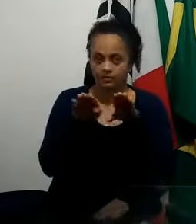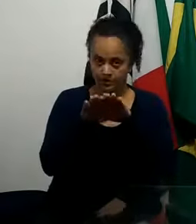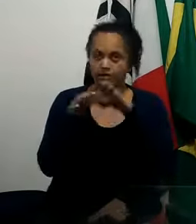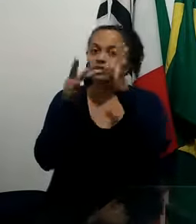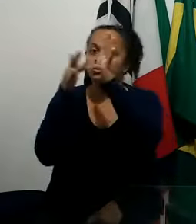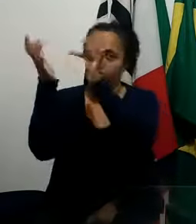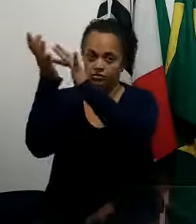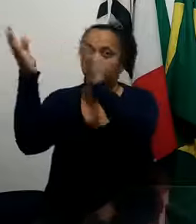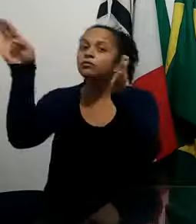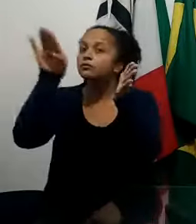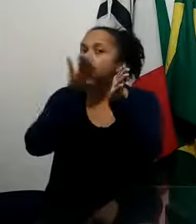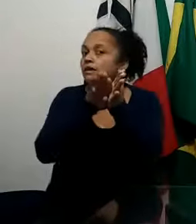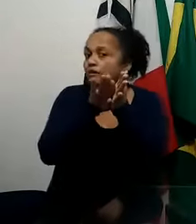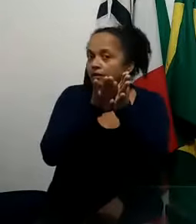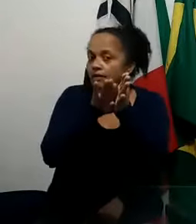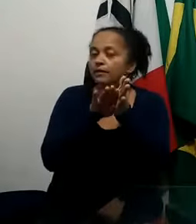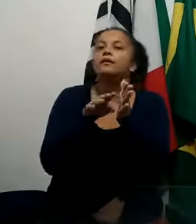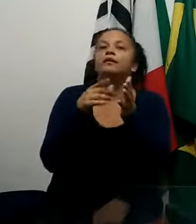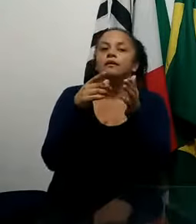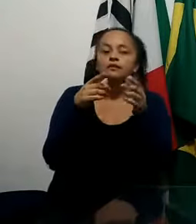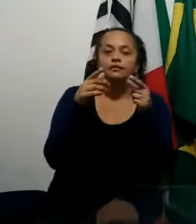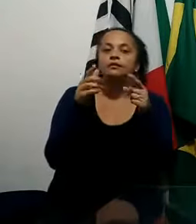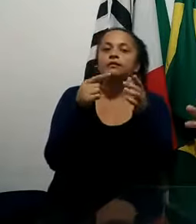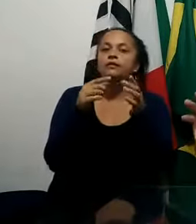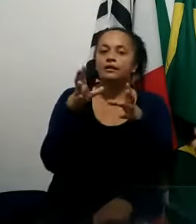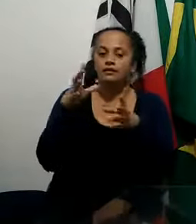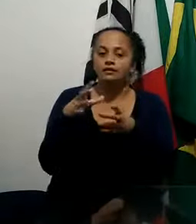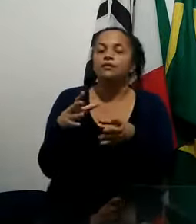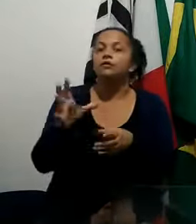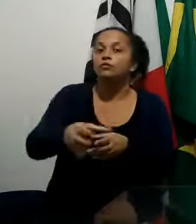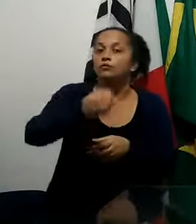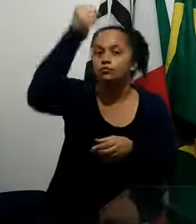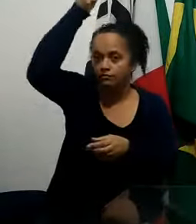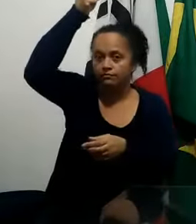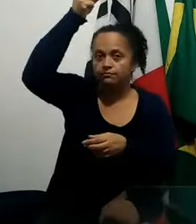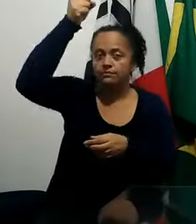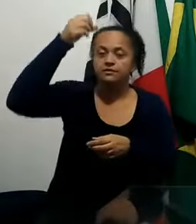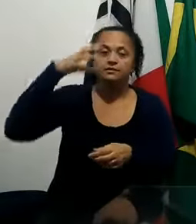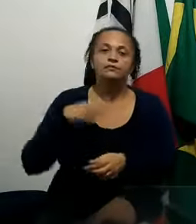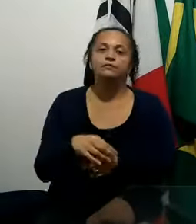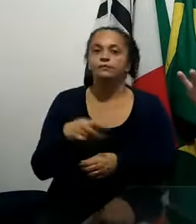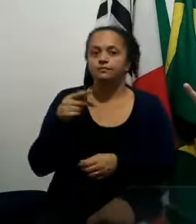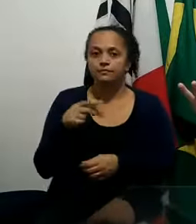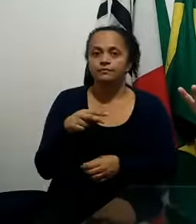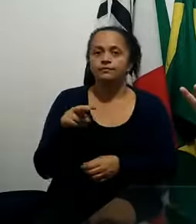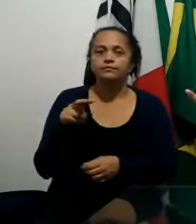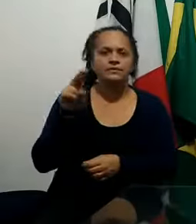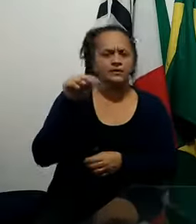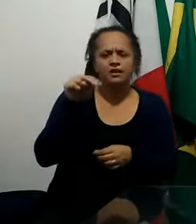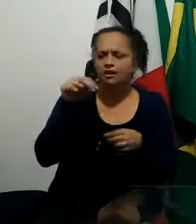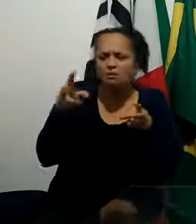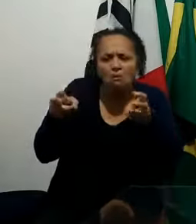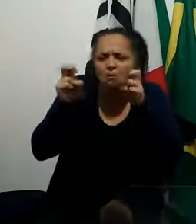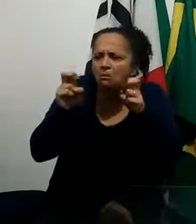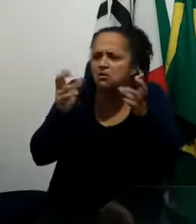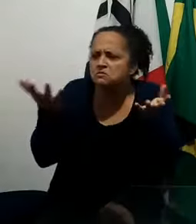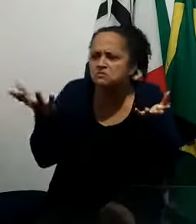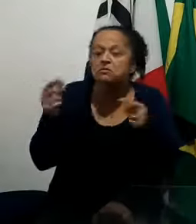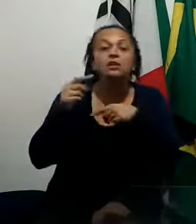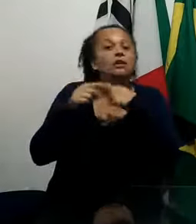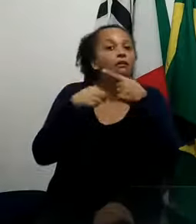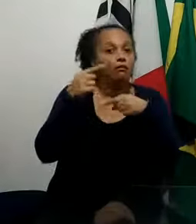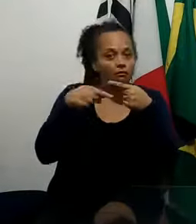vai virar em duas etapas. A primeira somente para os salvos em Cristo, né? Ninguém vai perceber